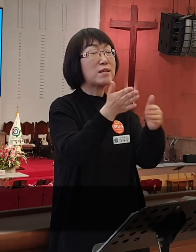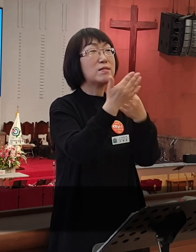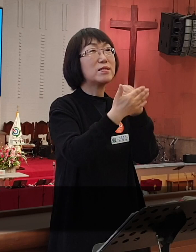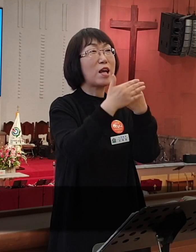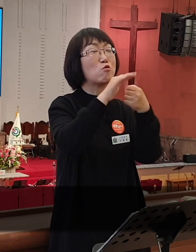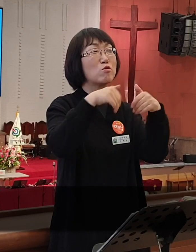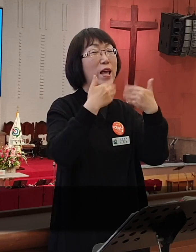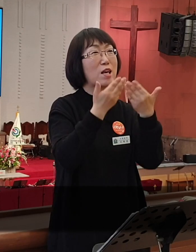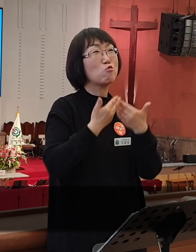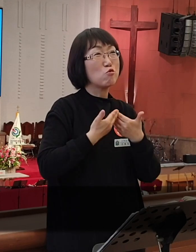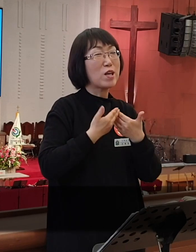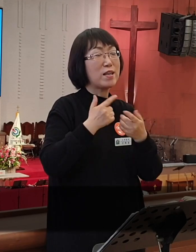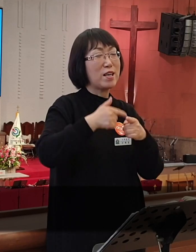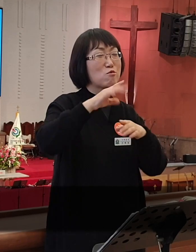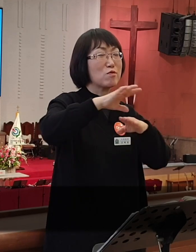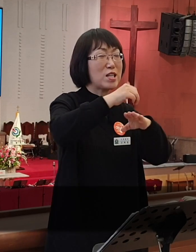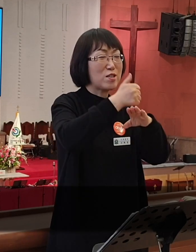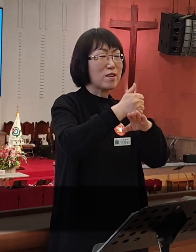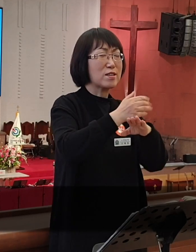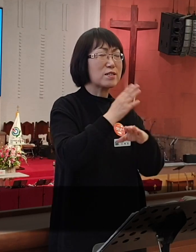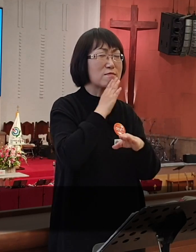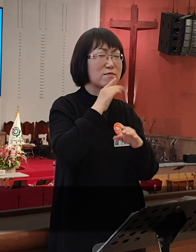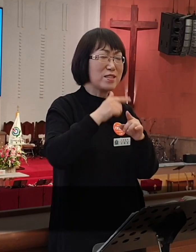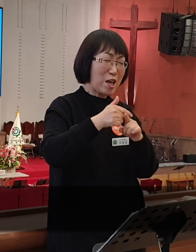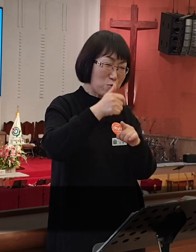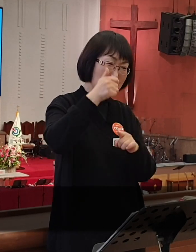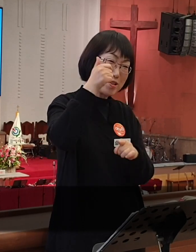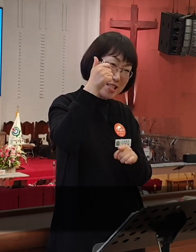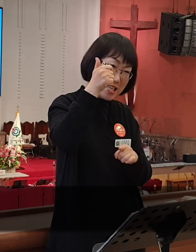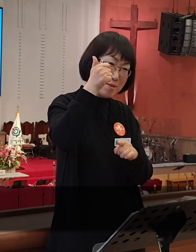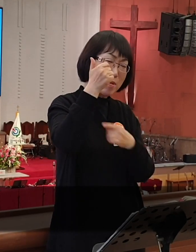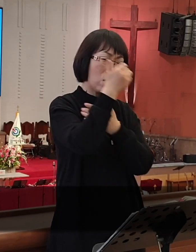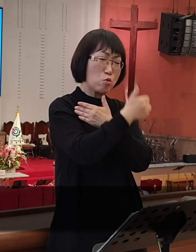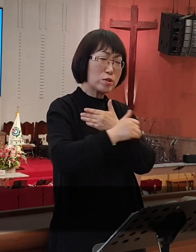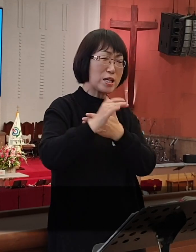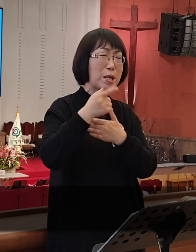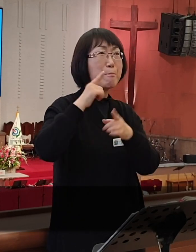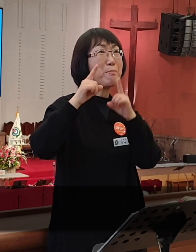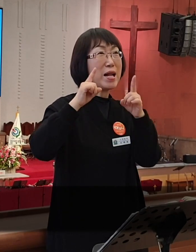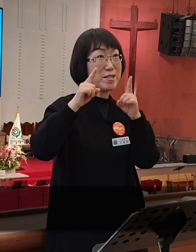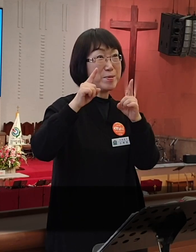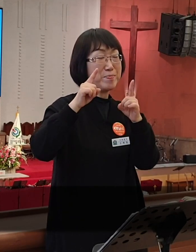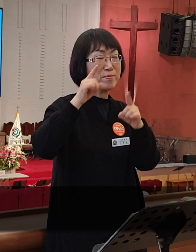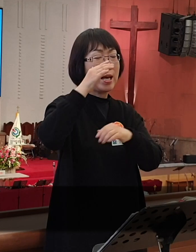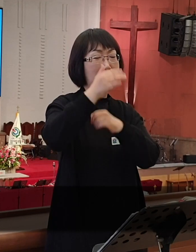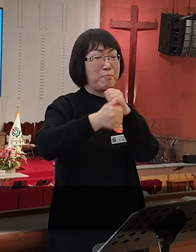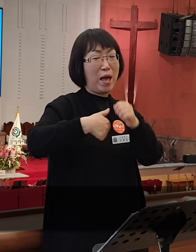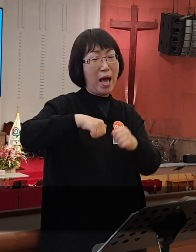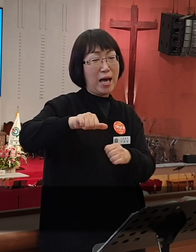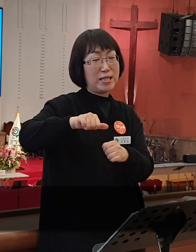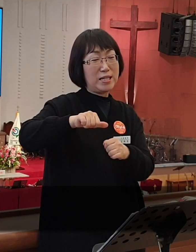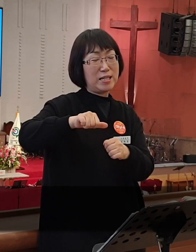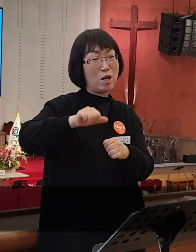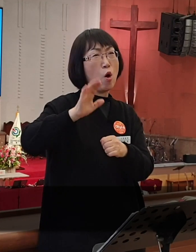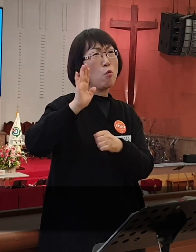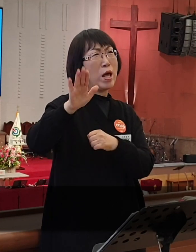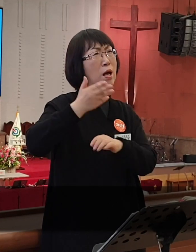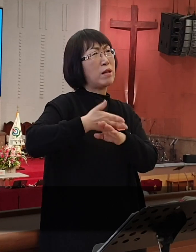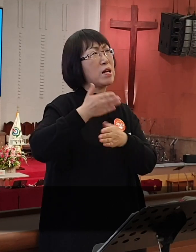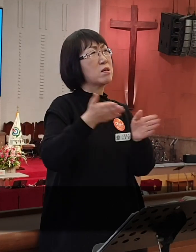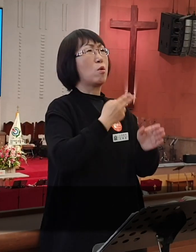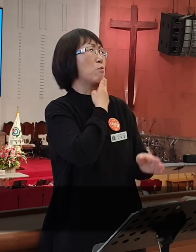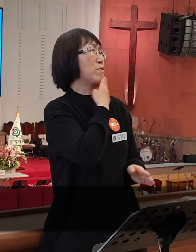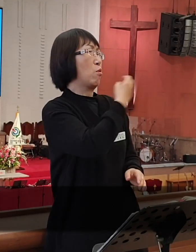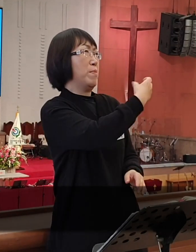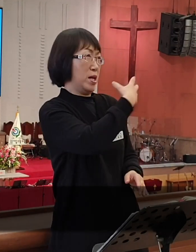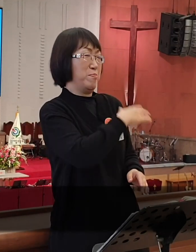은혜로 우리에게 주어진 예수 그리스도, 바로 그 예수님, 육신이 되신 말씀, 그 하나님의 아들 말고 다른 길은